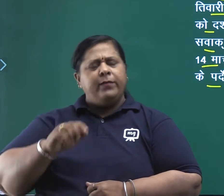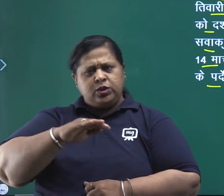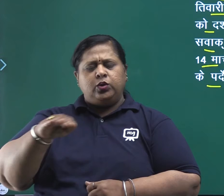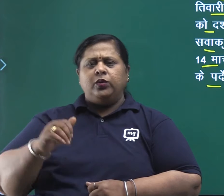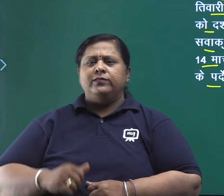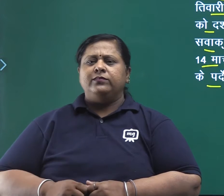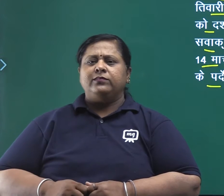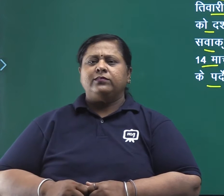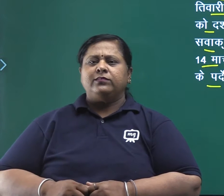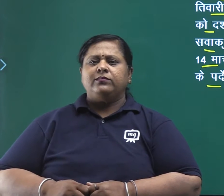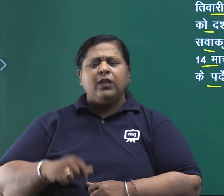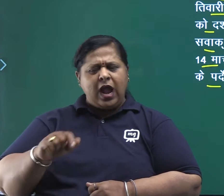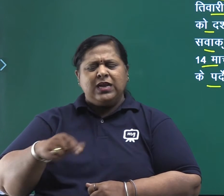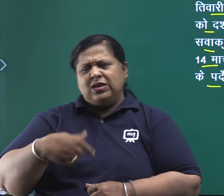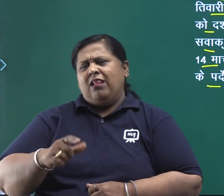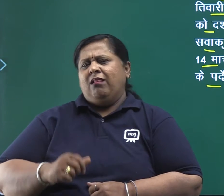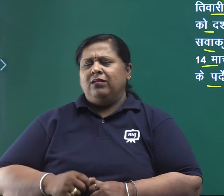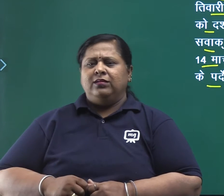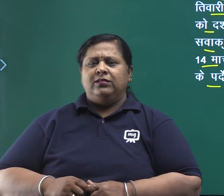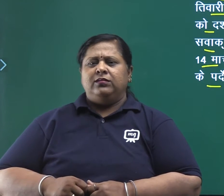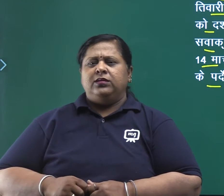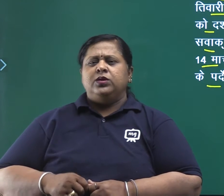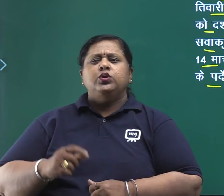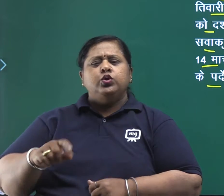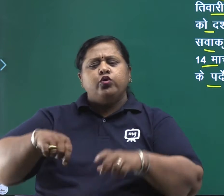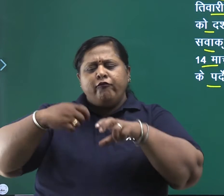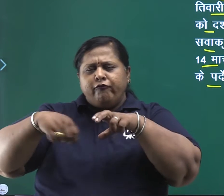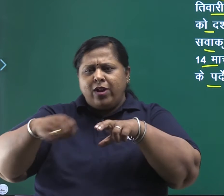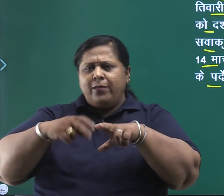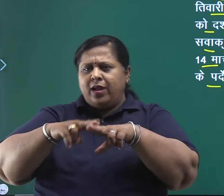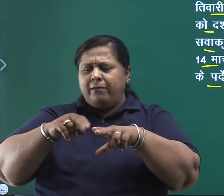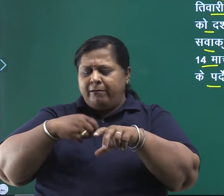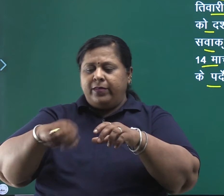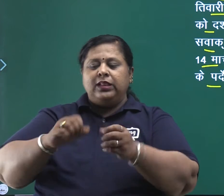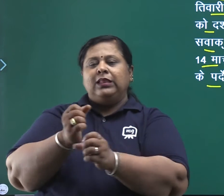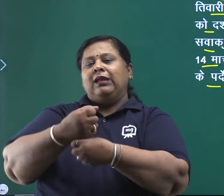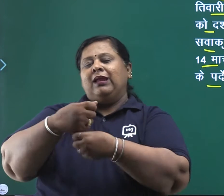बच्चों, आजकल जो फिल्में बनाई जा रही हैं